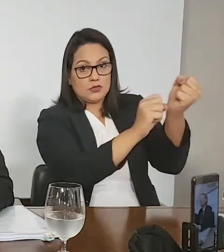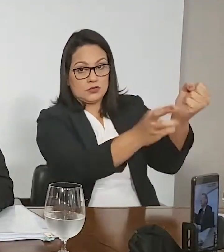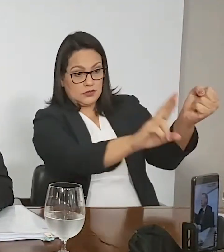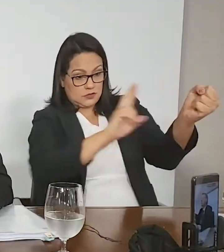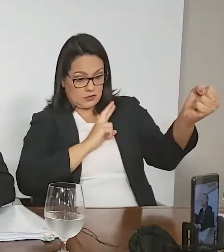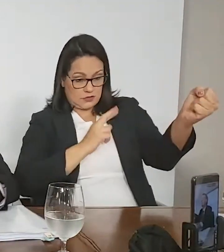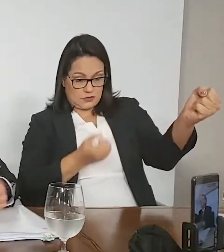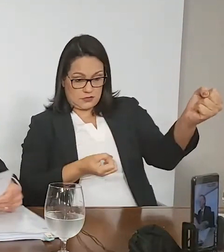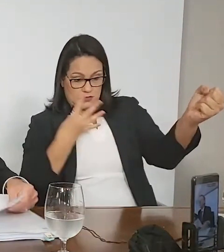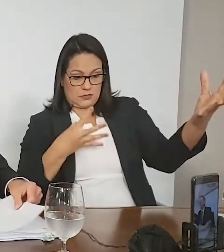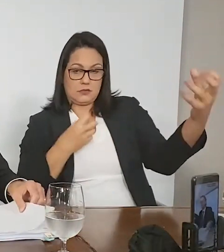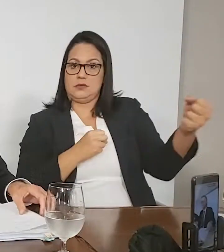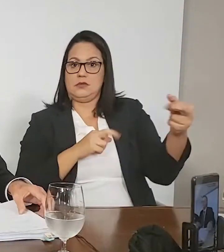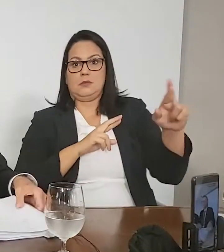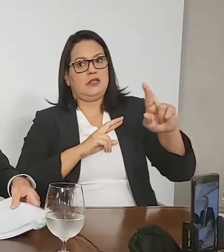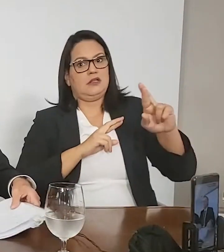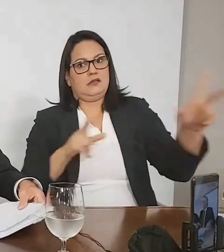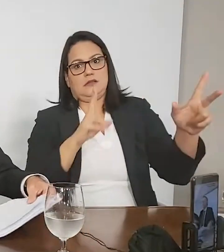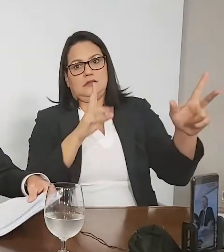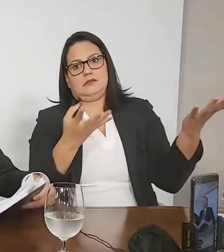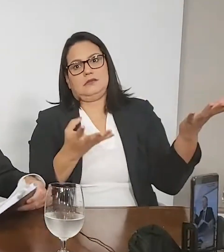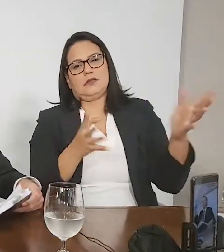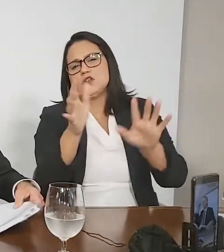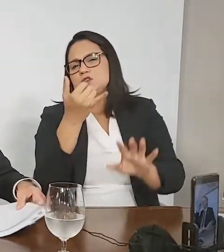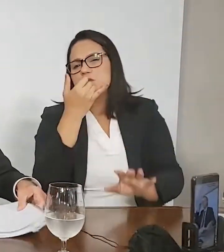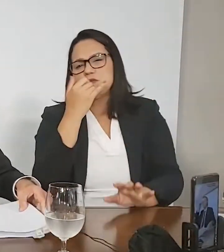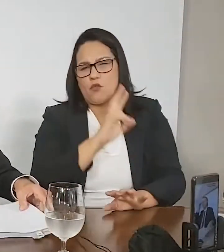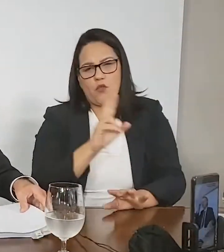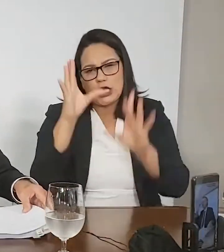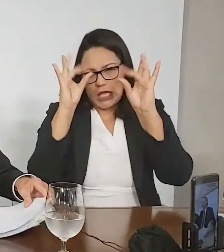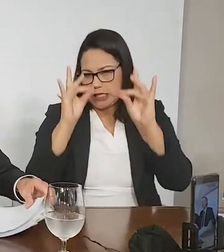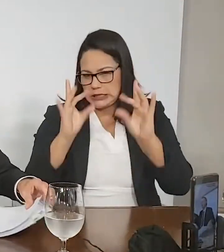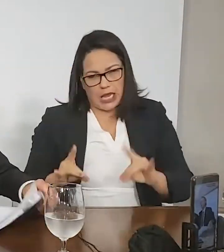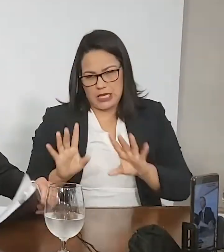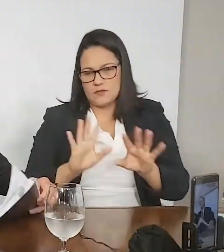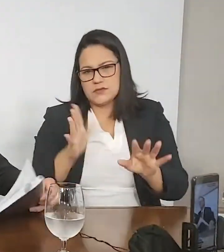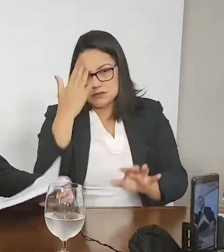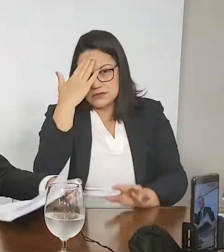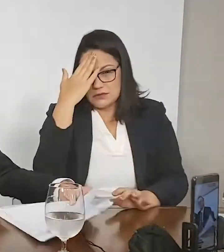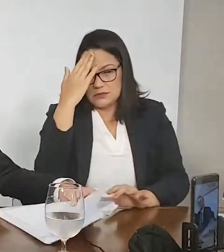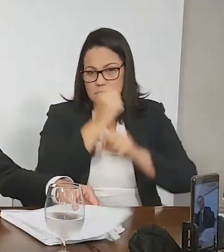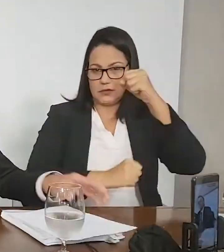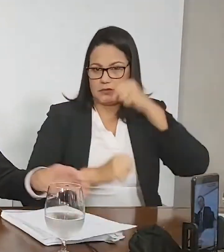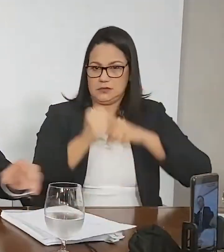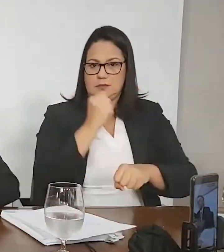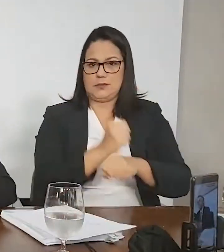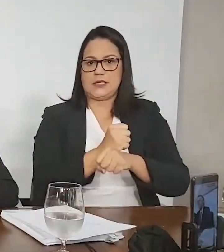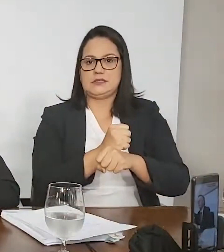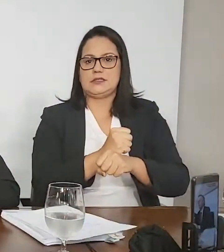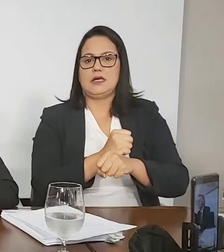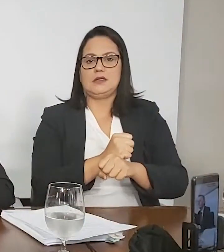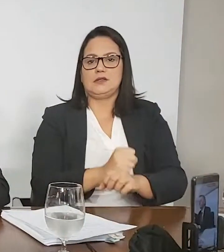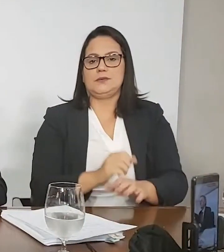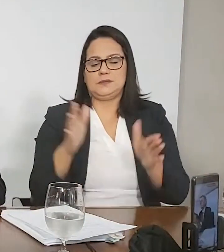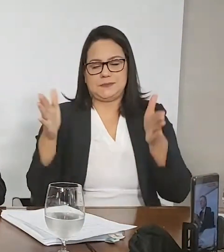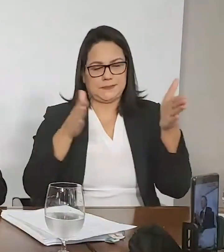a supernotificação. Eu vou entrar em detalhe aqui. Vocês devem lembrar que ano passado, um dado